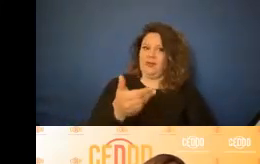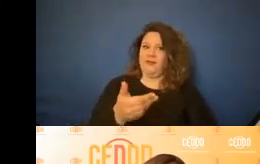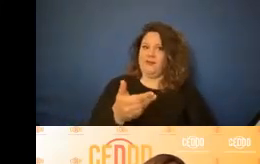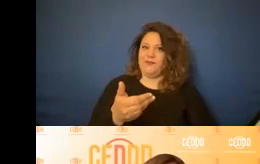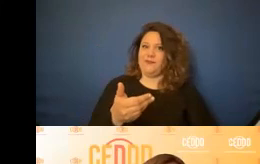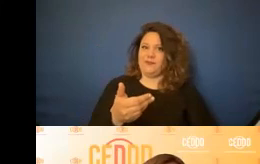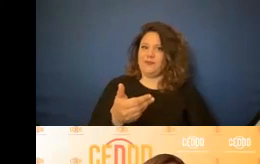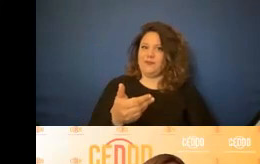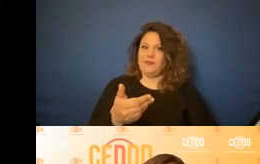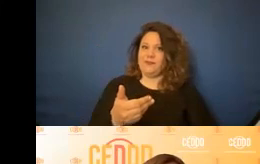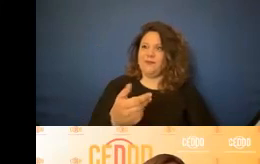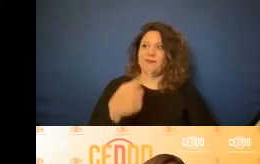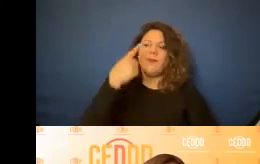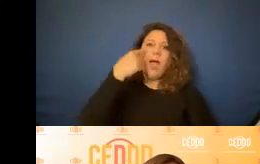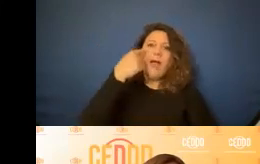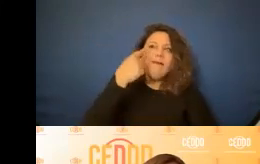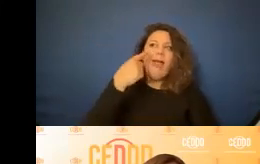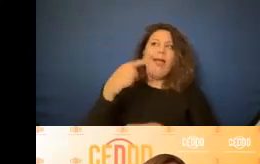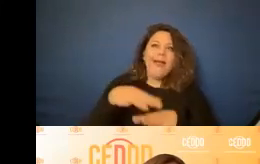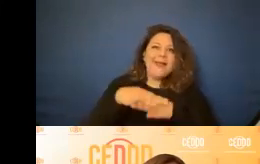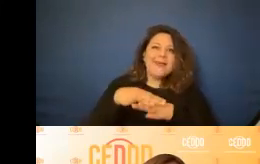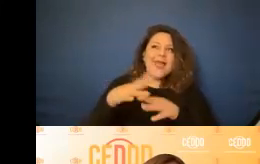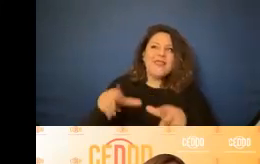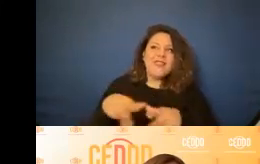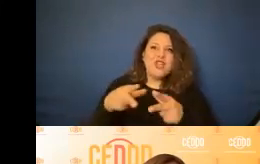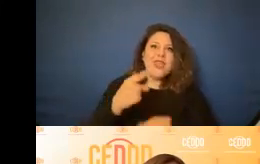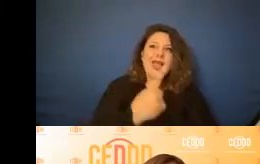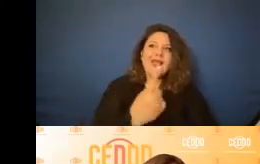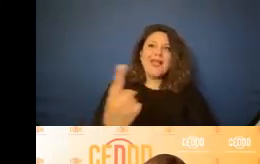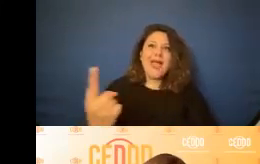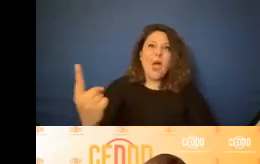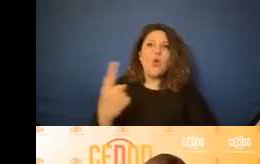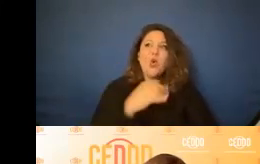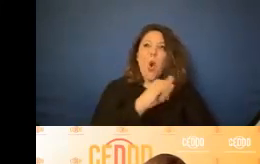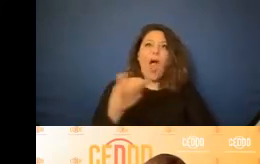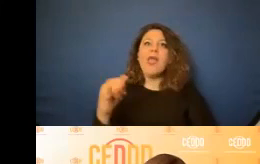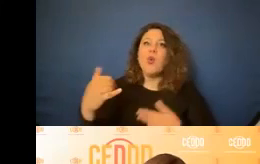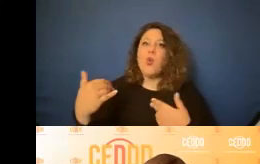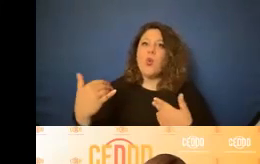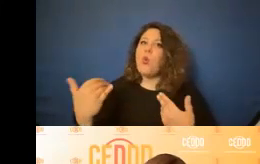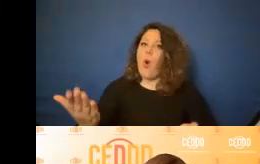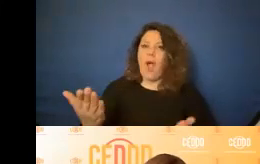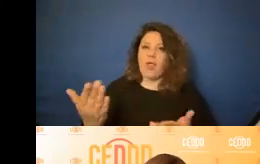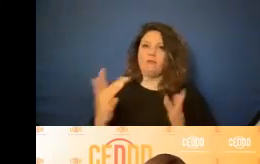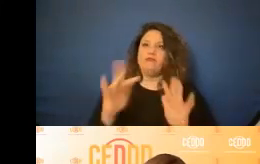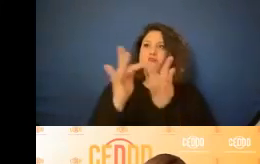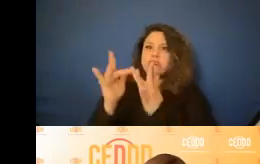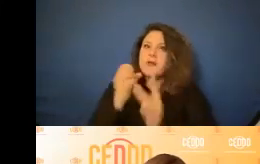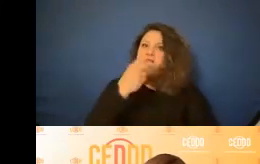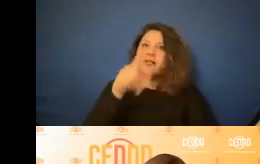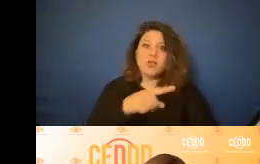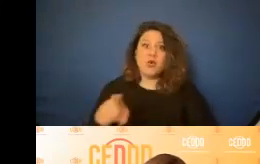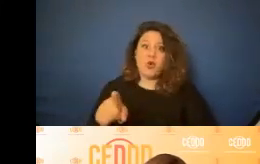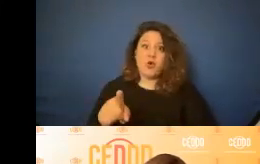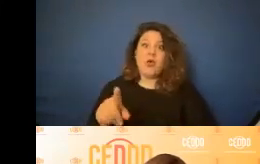comunica, qué red social tiene cada uno de los alumnos, porque es lo único que nos va a dar pautas para que si algo pasa en el primer trimestre, donde casi todavía